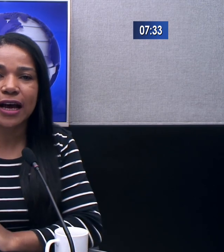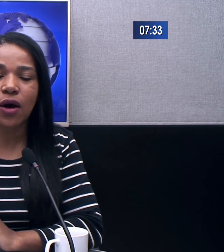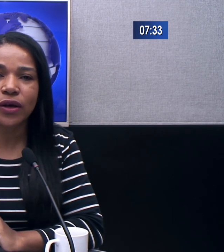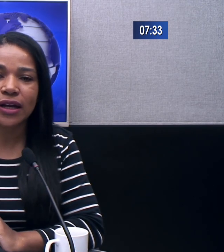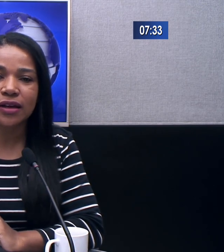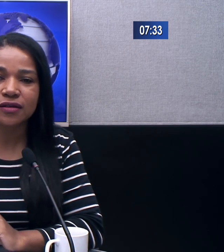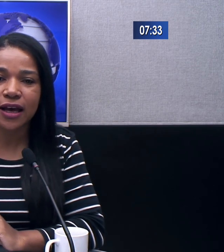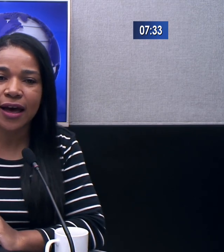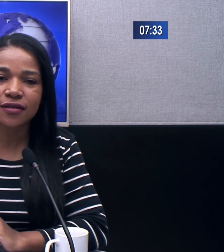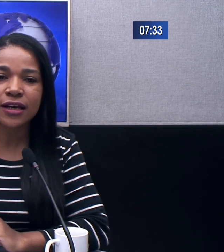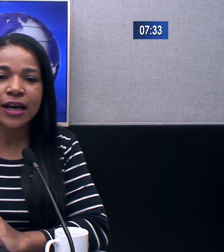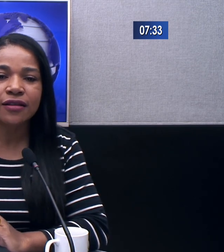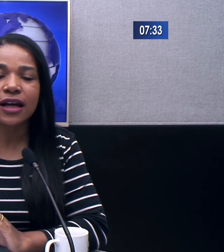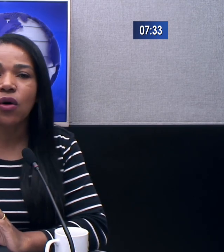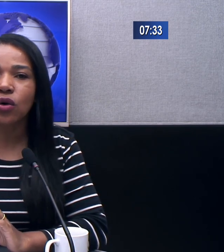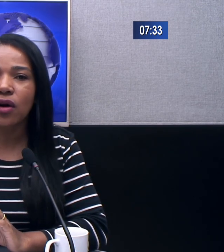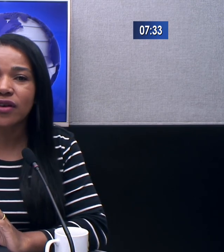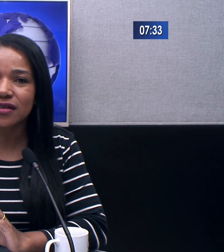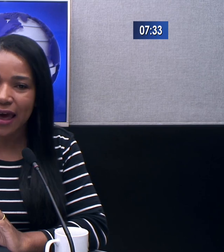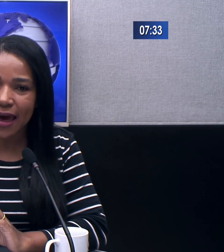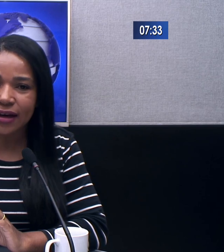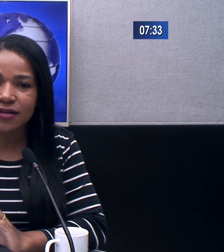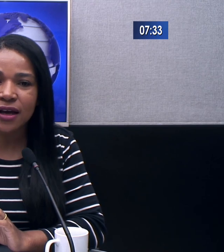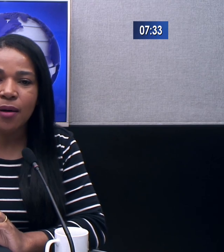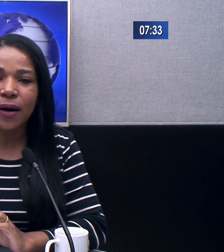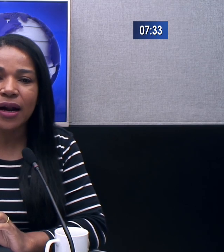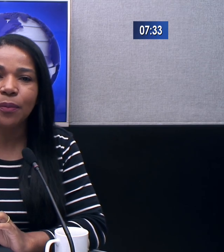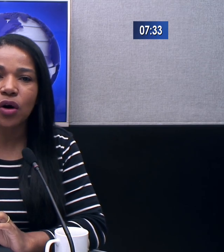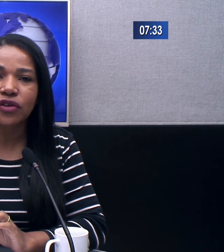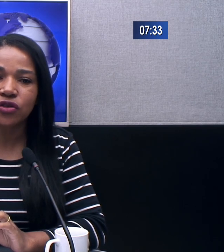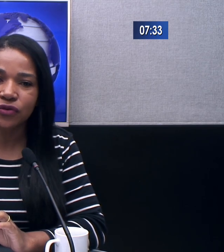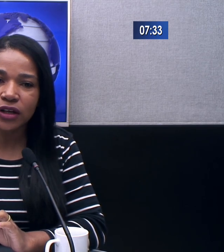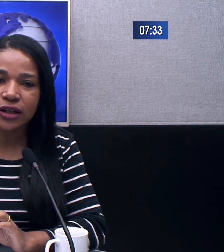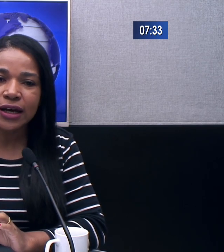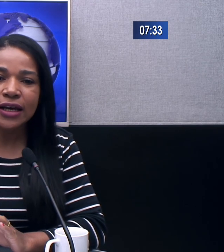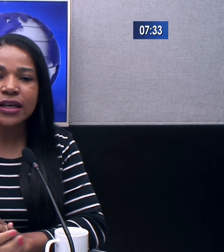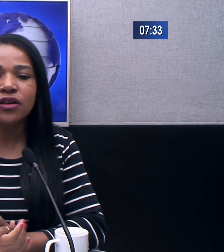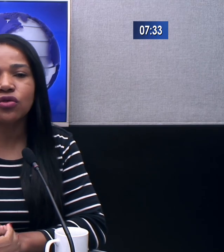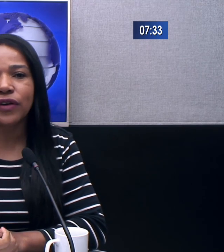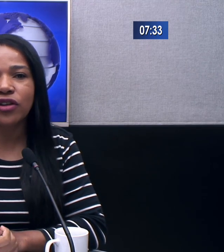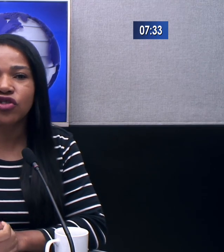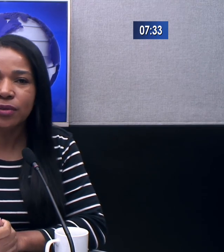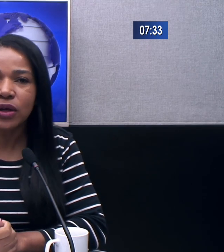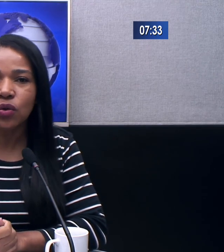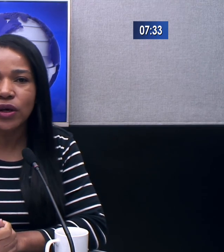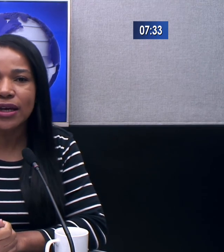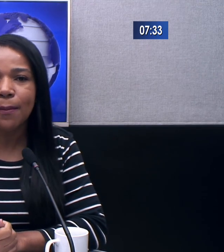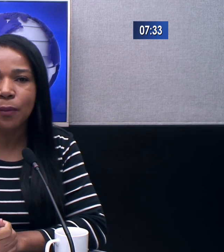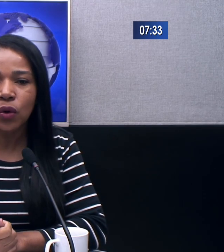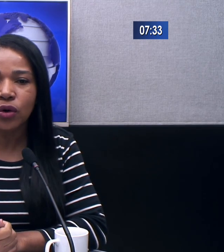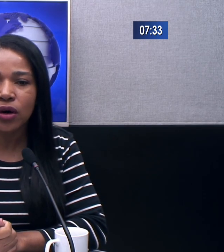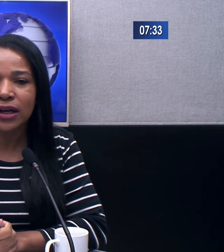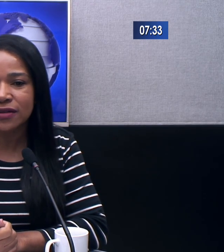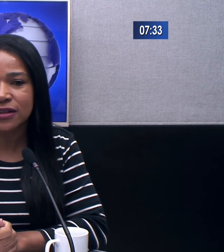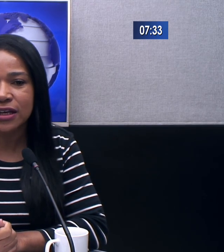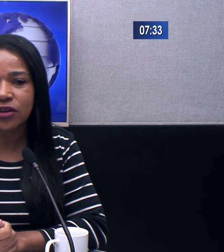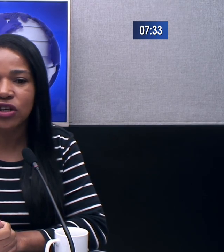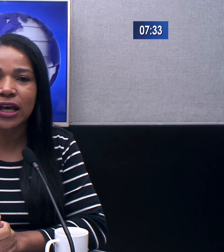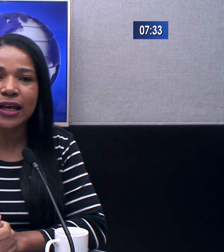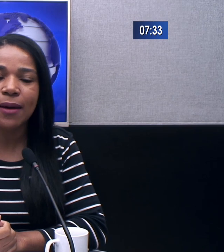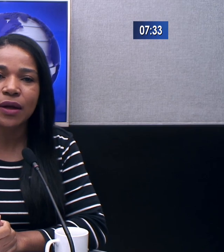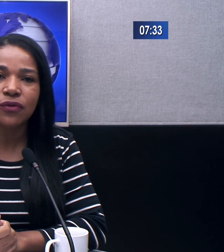do Seguro Social INSS está com novas regras para a prova de vida e isso vai diminuir a